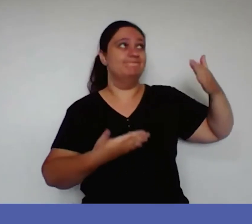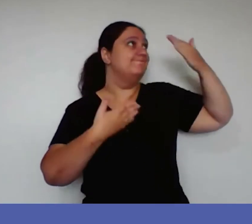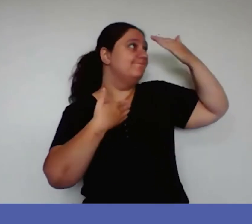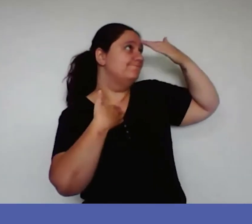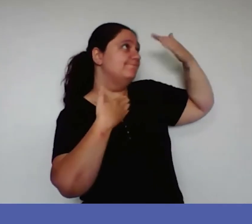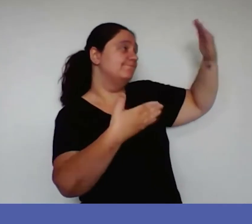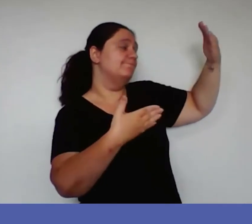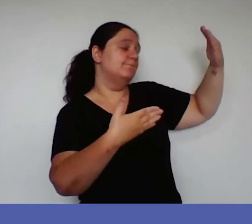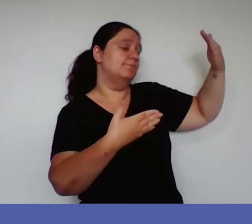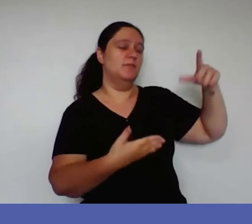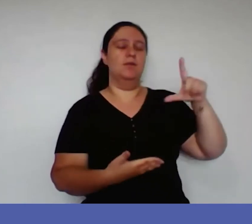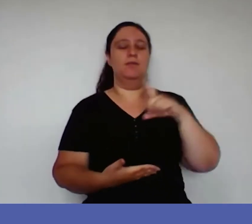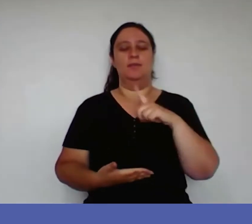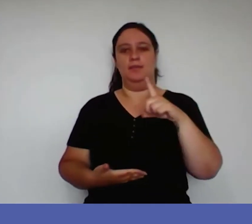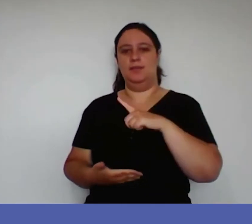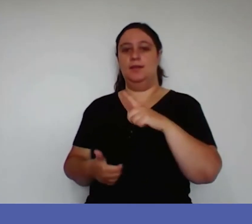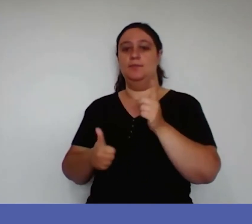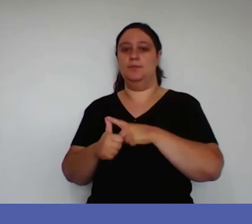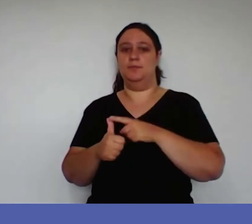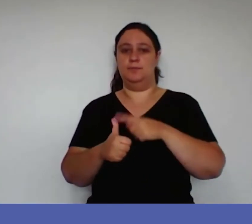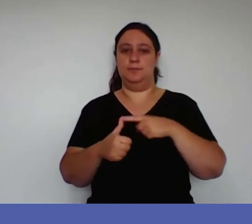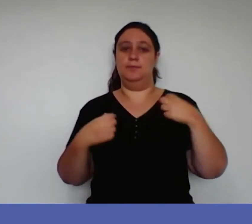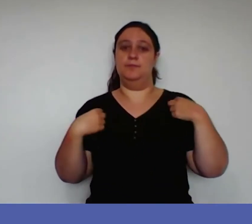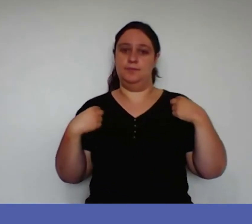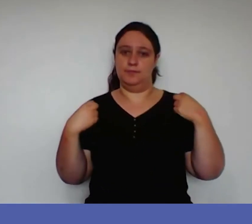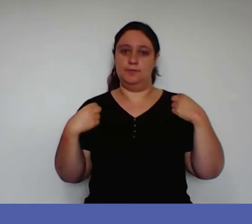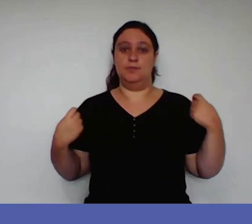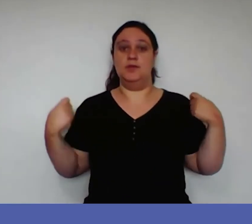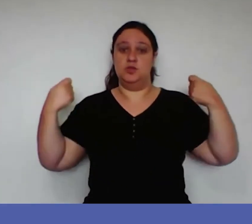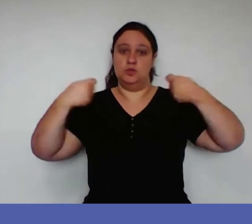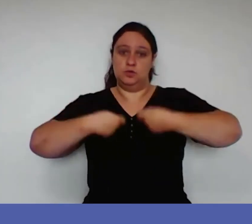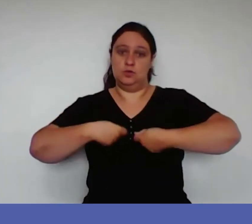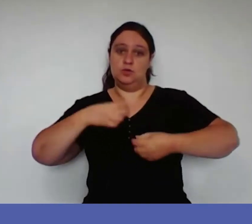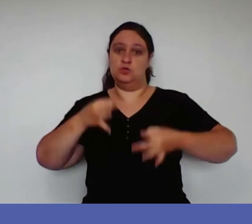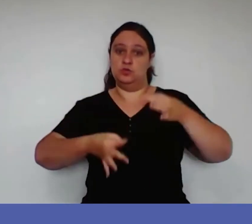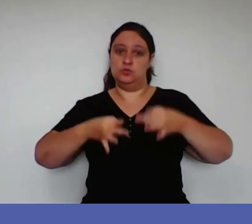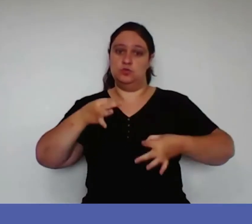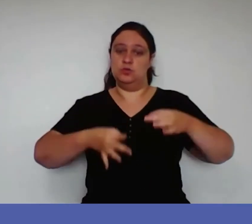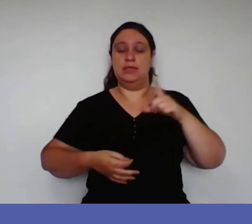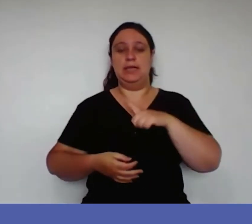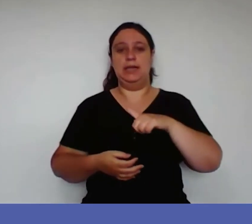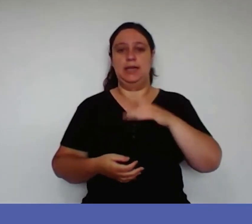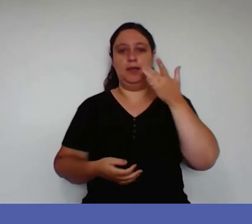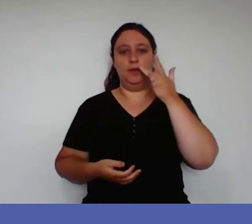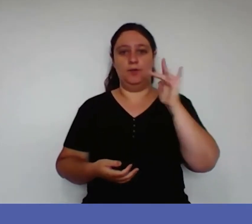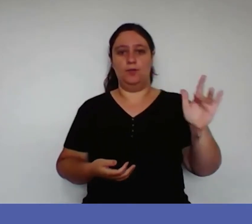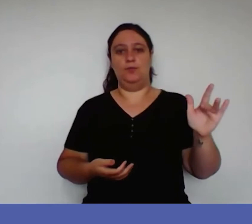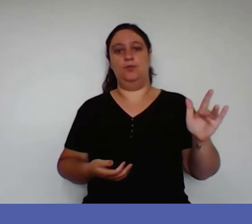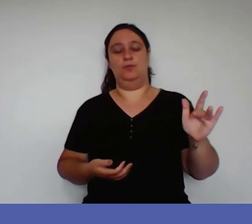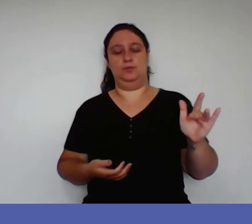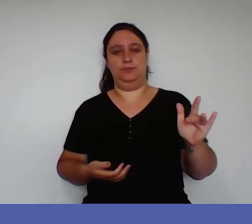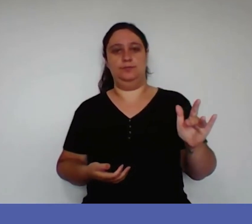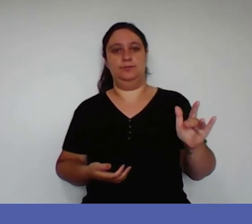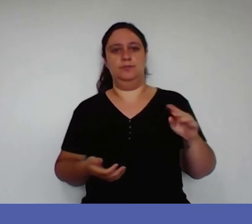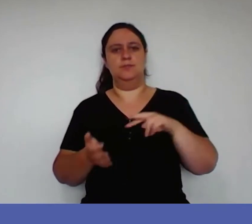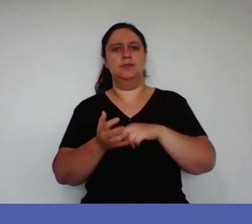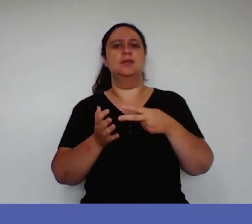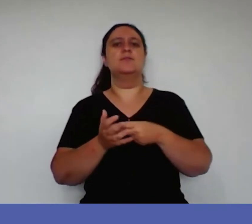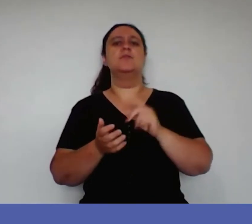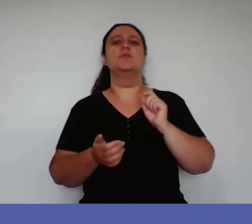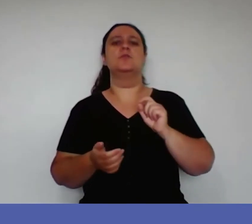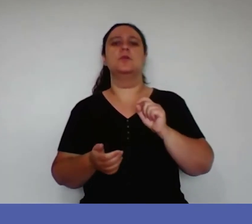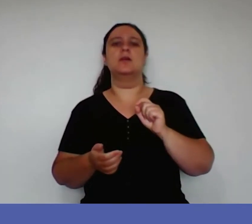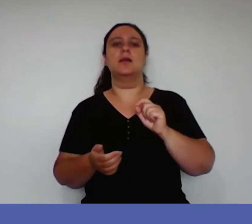essa primeira veste recamada de ouro. Recamado de ouro significa de natureza